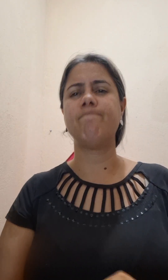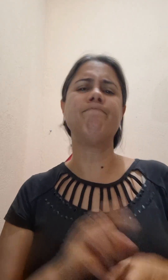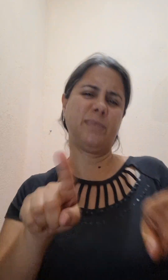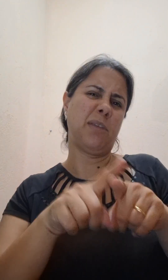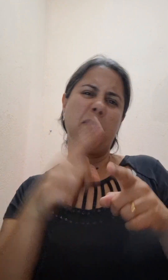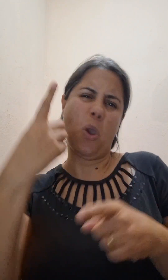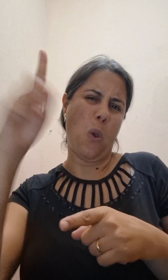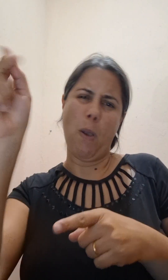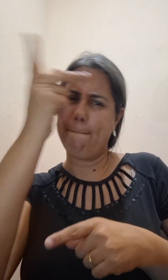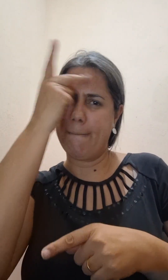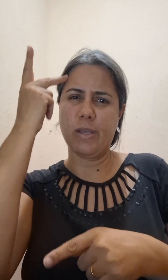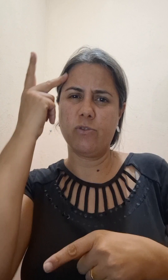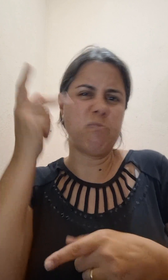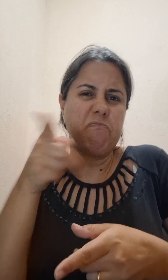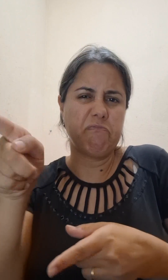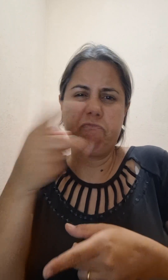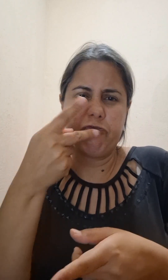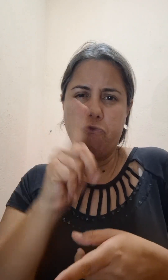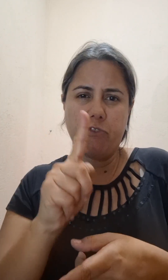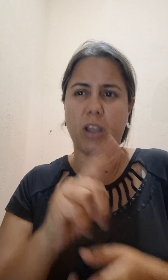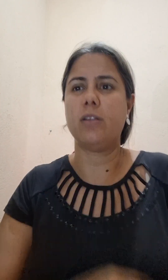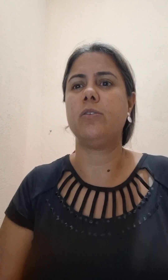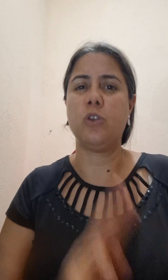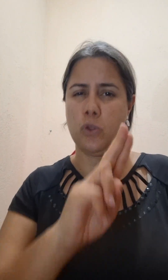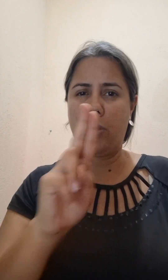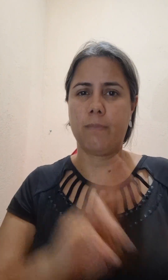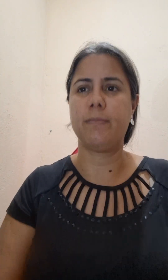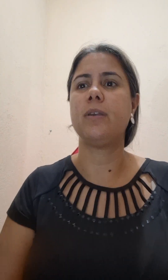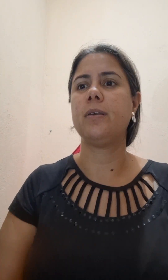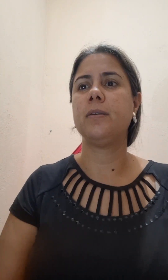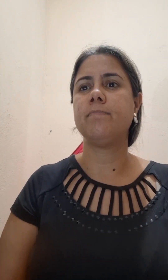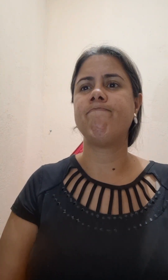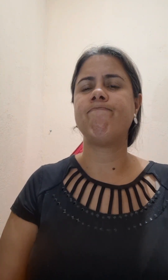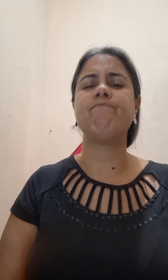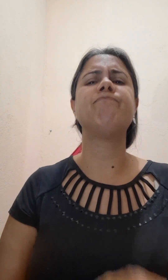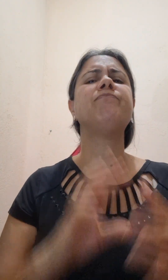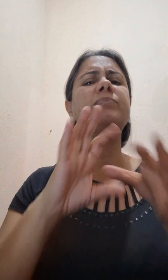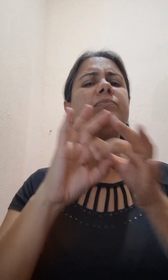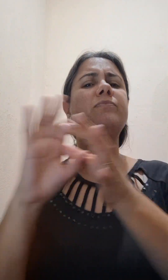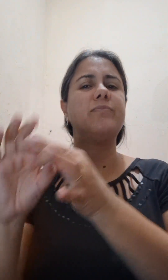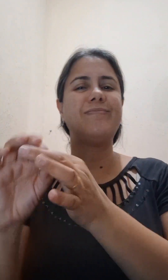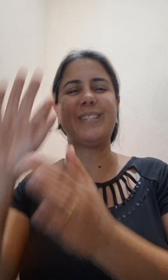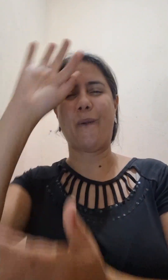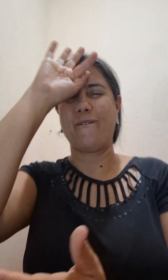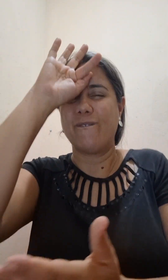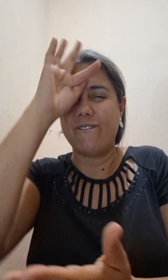Os autores, então, foi Moisés e outras pessoas que não falou o